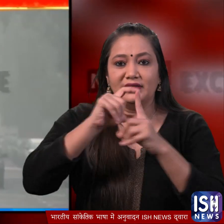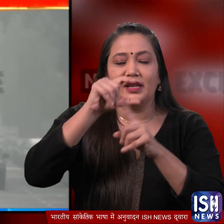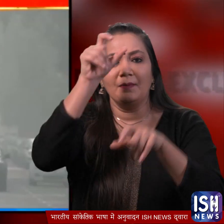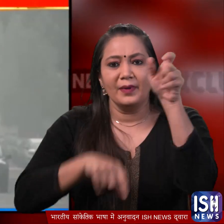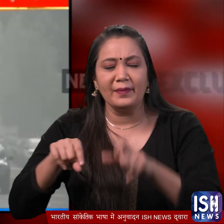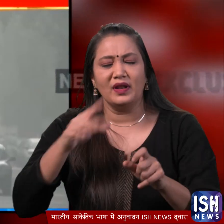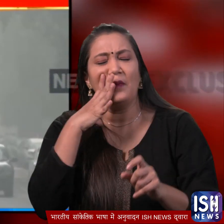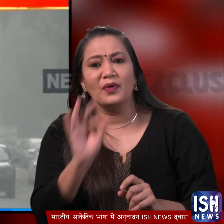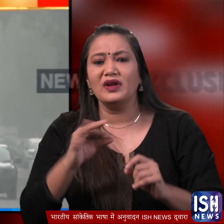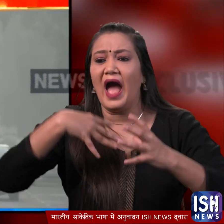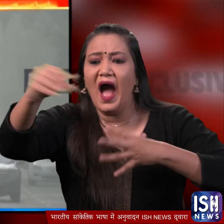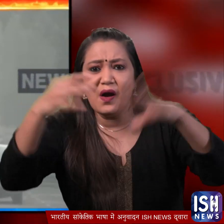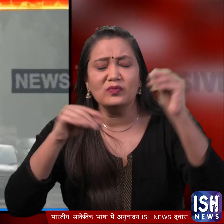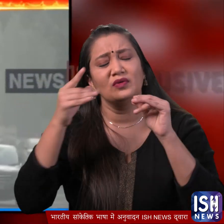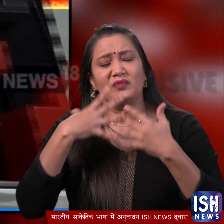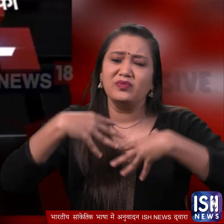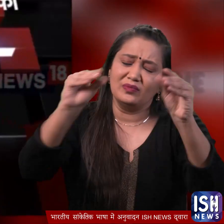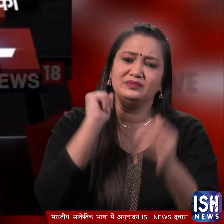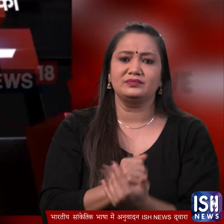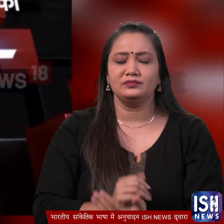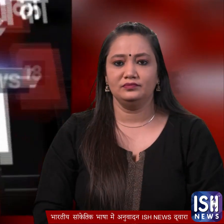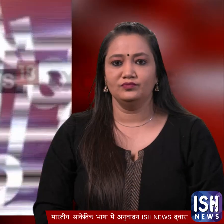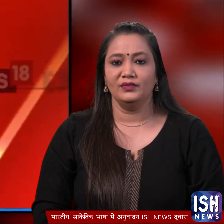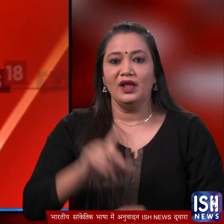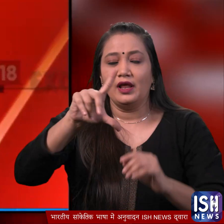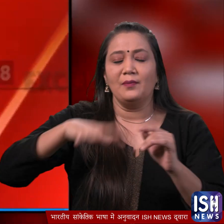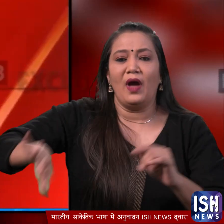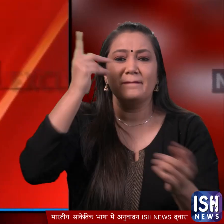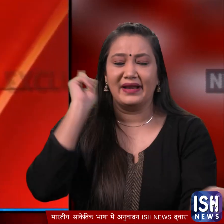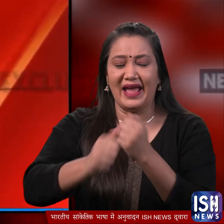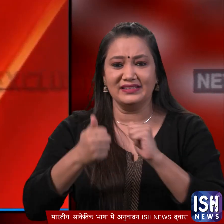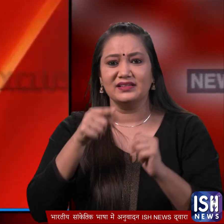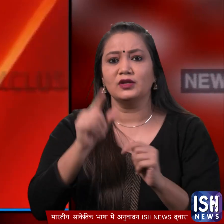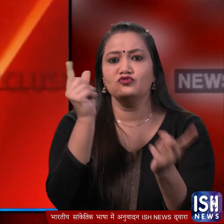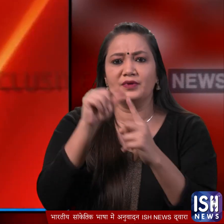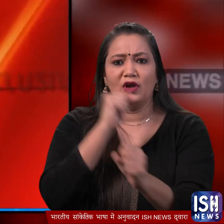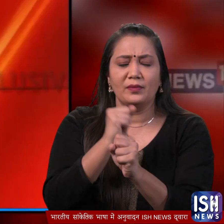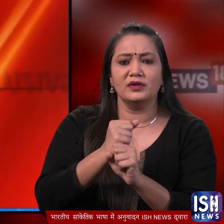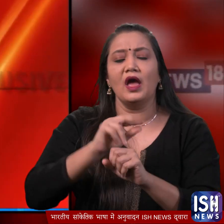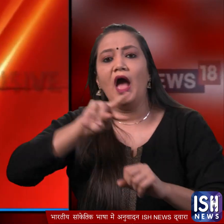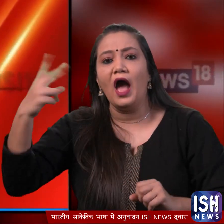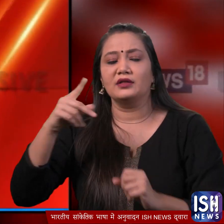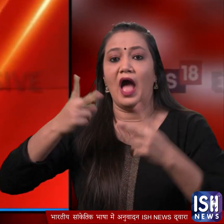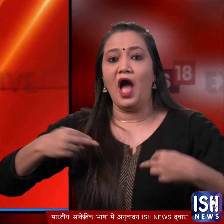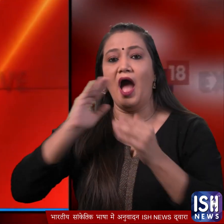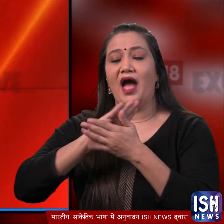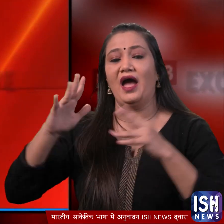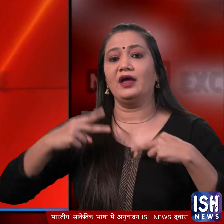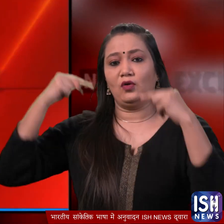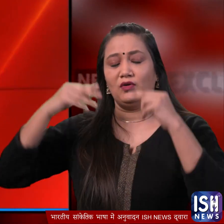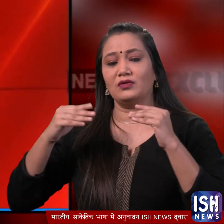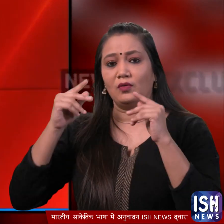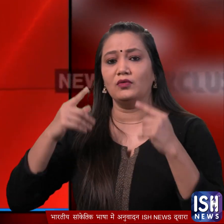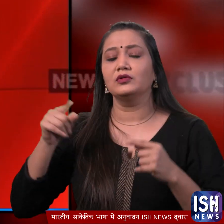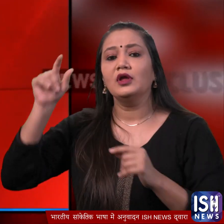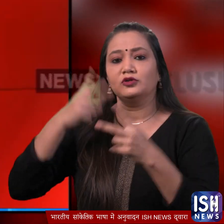लोगों से जरूरी होने पर ही खुले में निकलने की अपील की गई है। लखीमपुर कांड पर यूपी सरकार की जांच की निगरानी किसी दूसरे राज्य के हाईकोर्ट के रिटायर्ड जज को दी